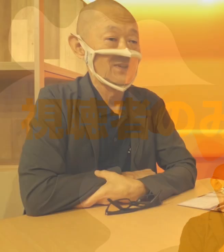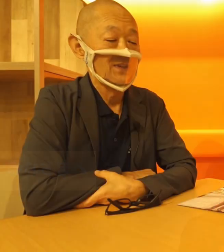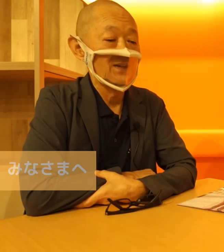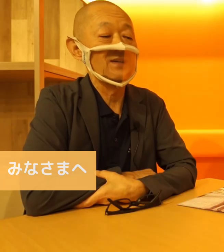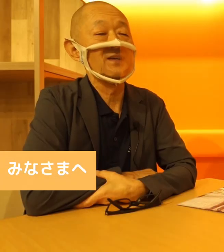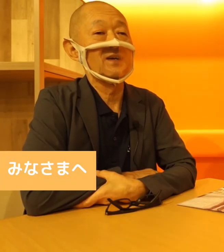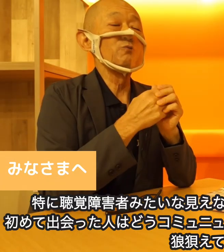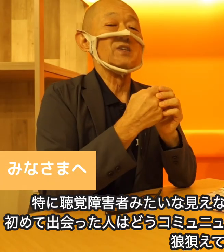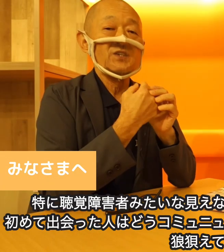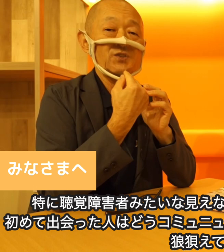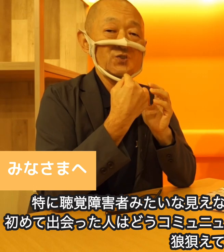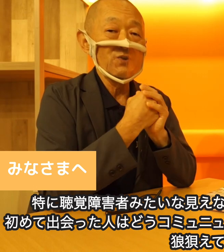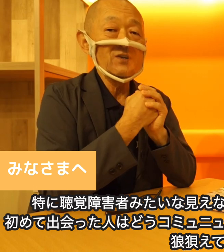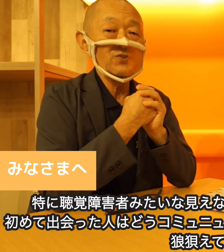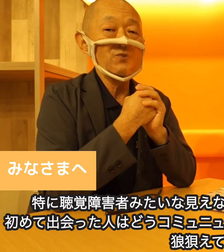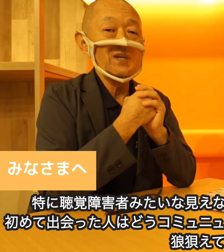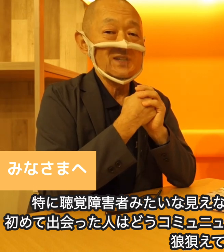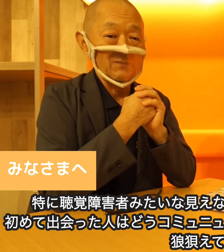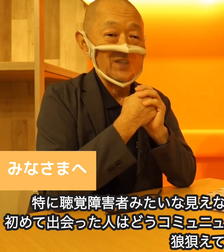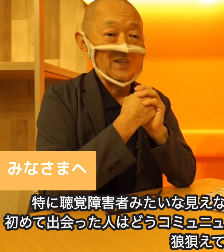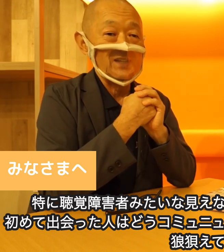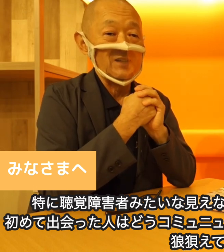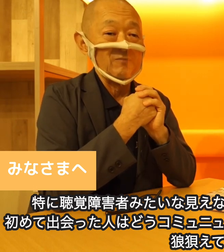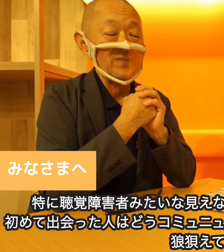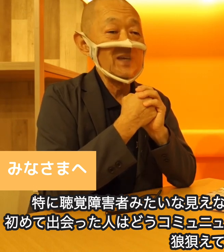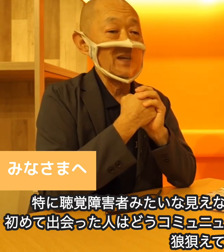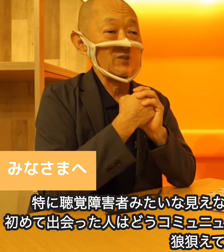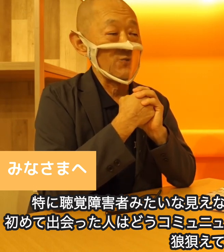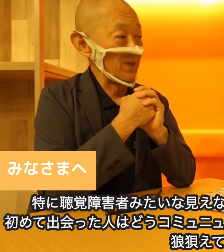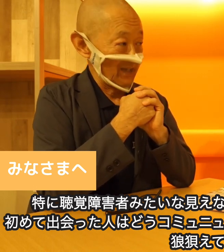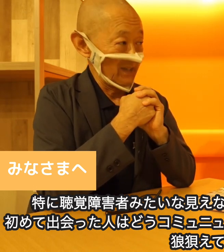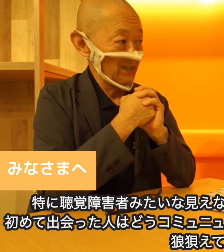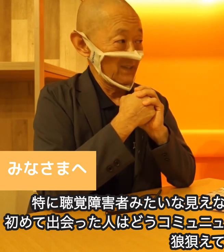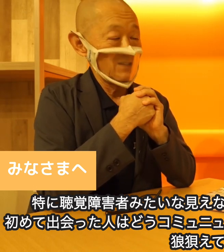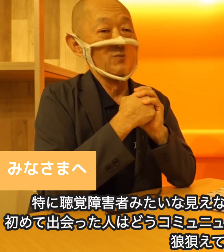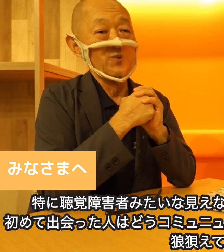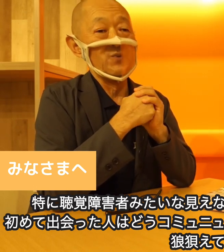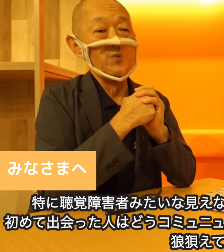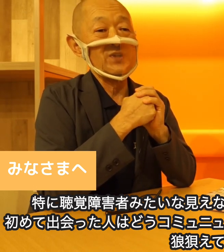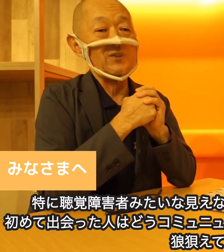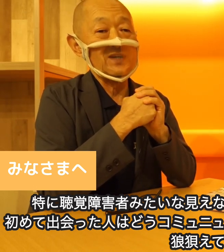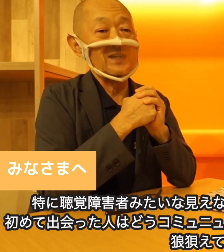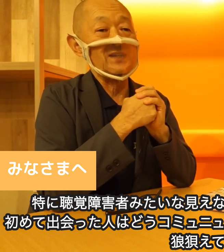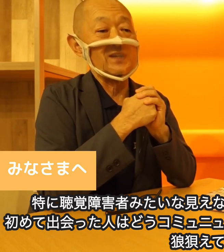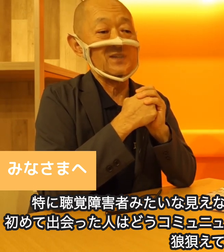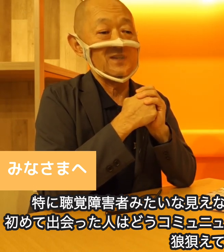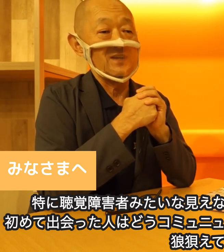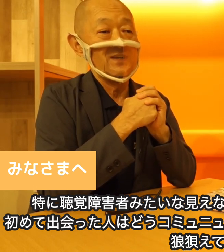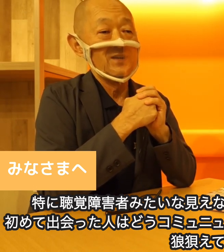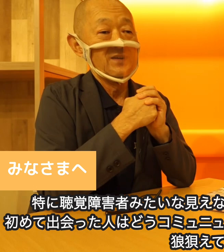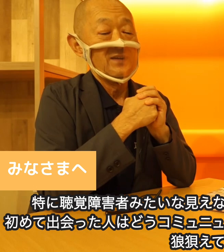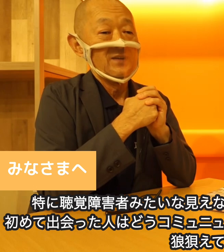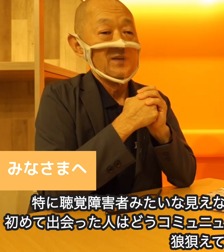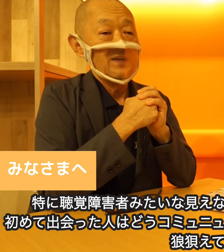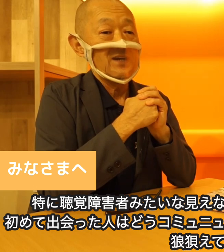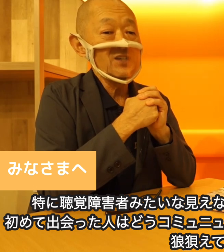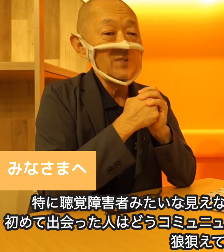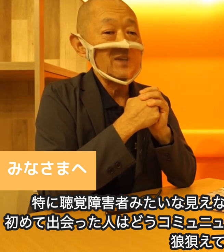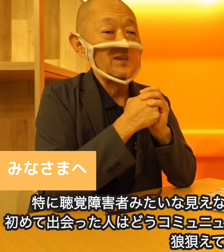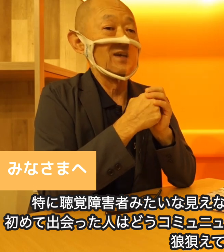はい、特に聴覚障害者みたいに見えない障害っていうものを持っている方に対して、初めて出会った